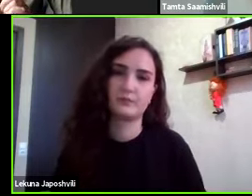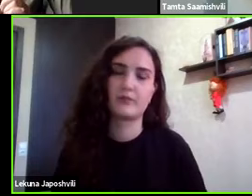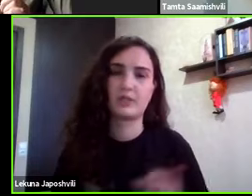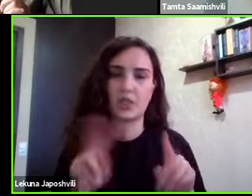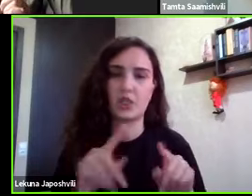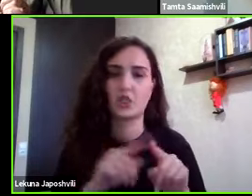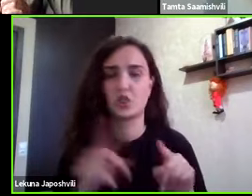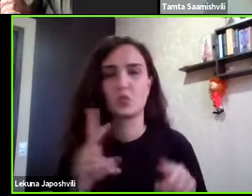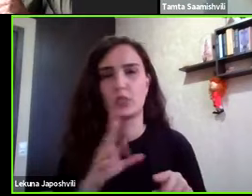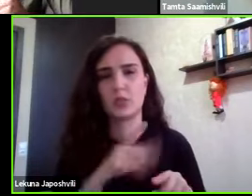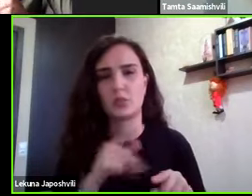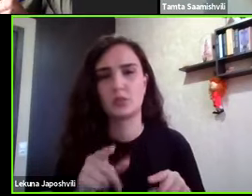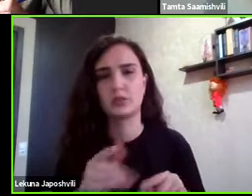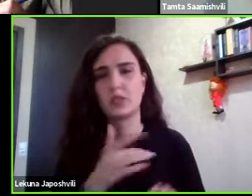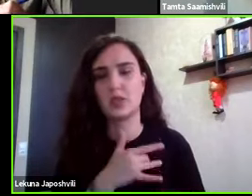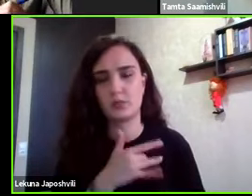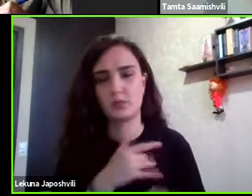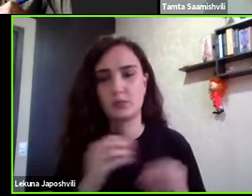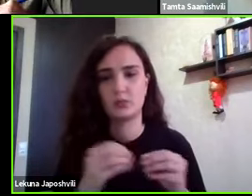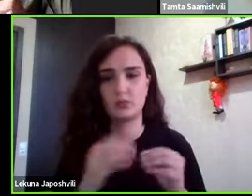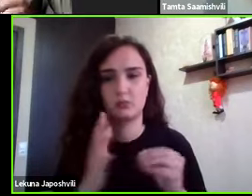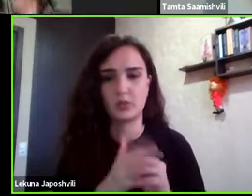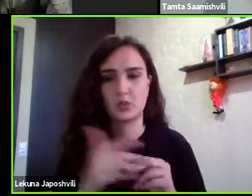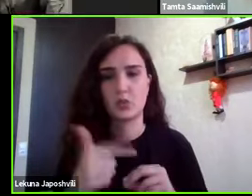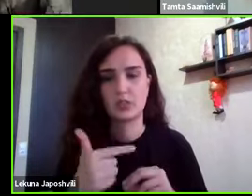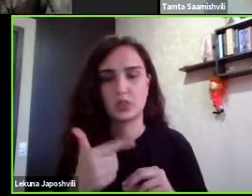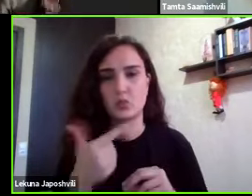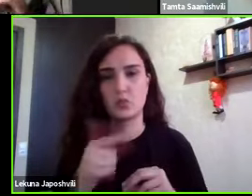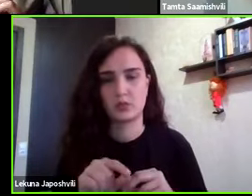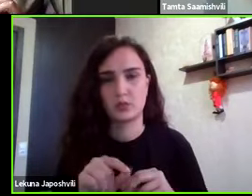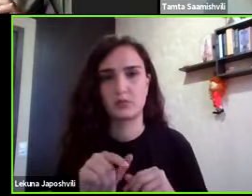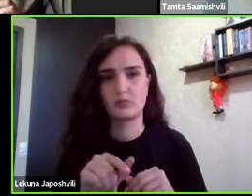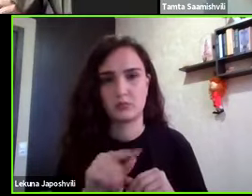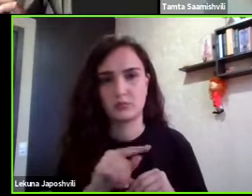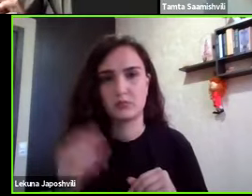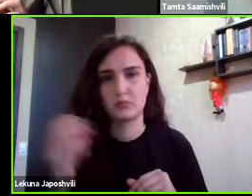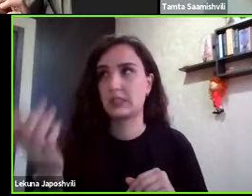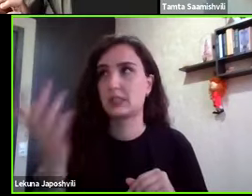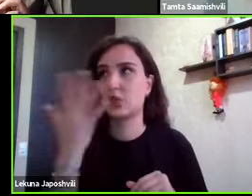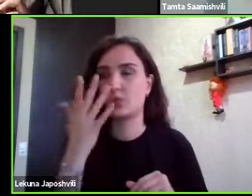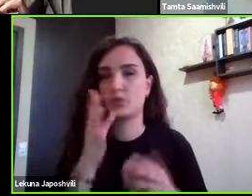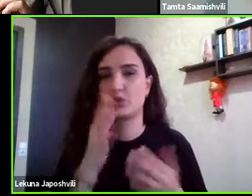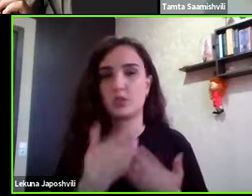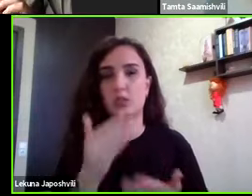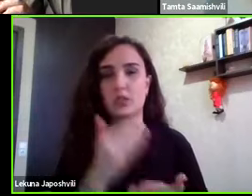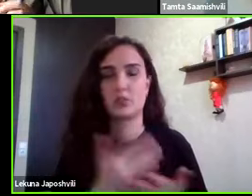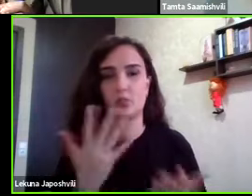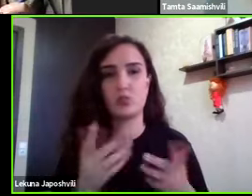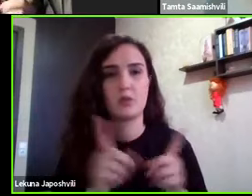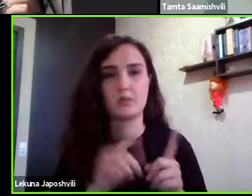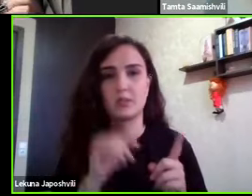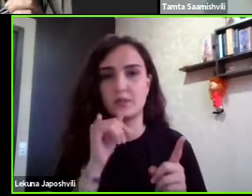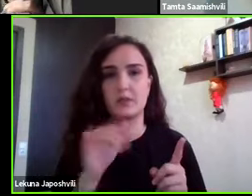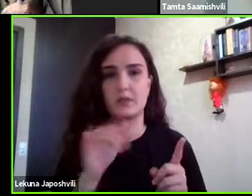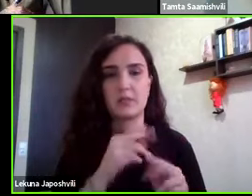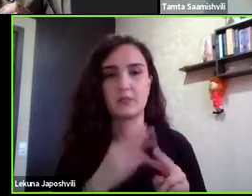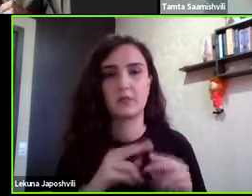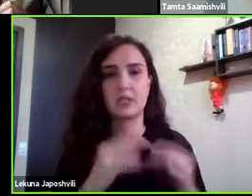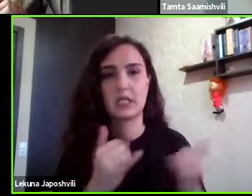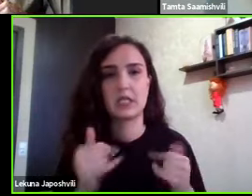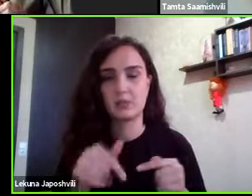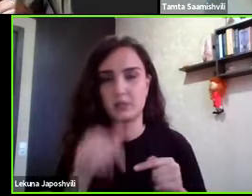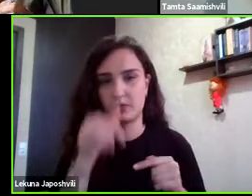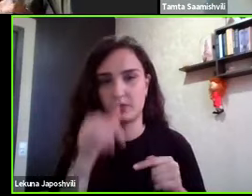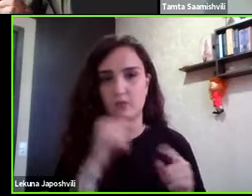მოხდეს დაახლოებით 15-20 წუთით მზეზე ყოფნის შედეგად და თუ ამას ვერ ვახერხებთ, ეხლა უკვე ამ თვეში